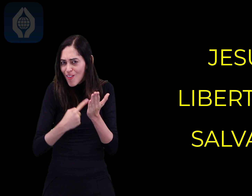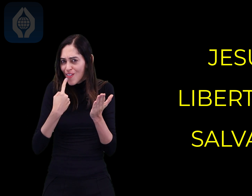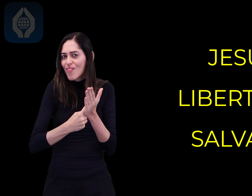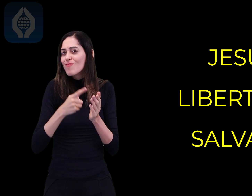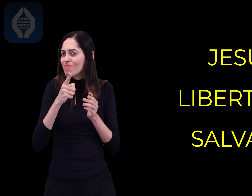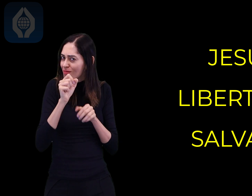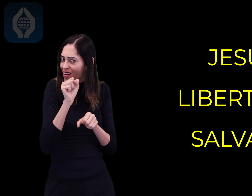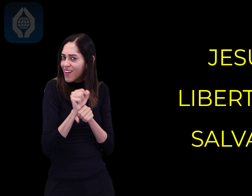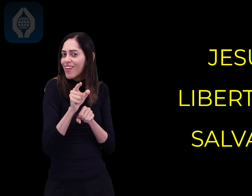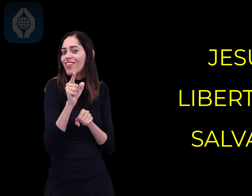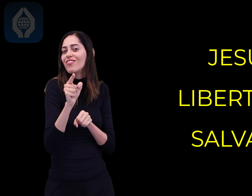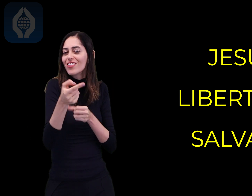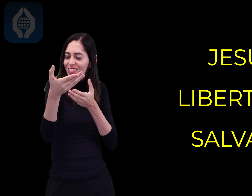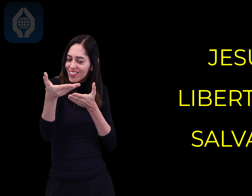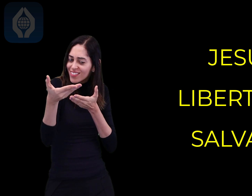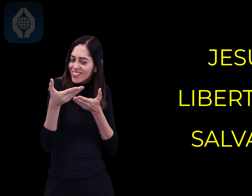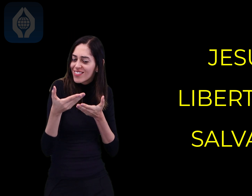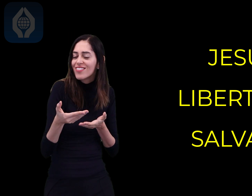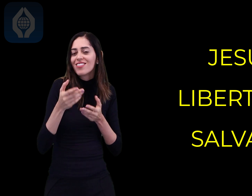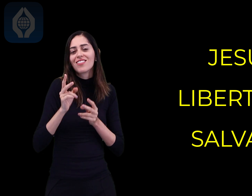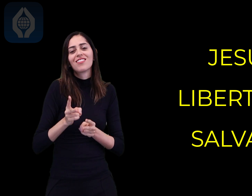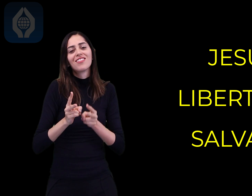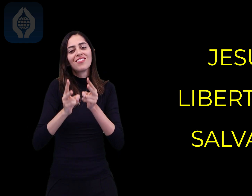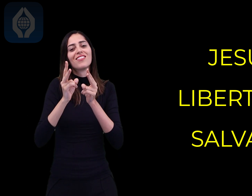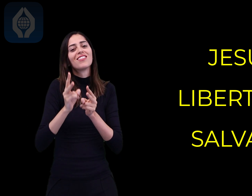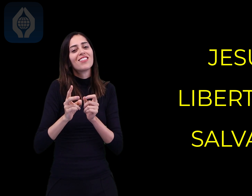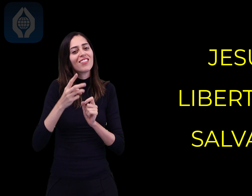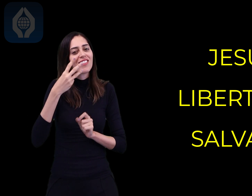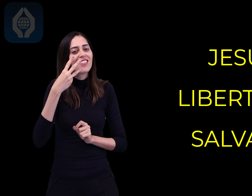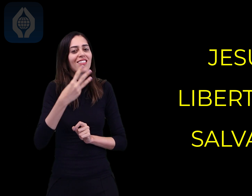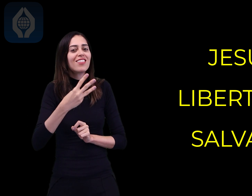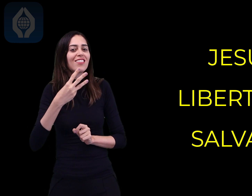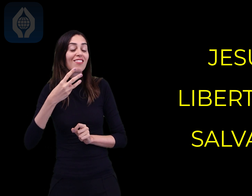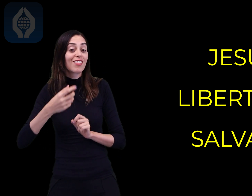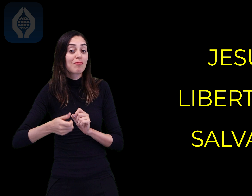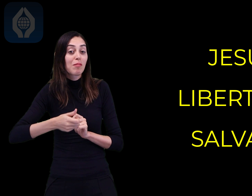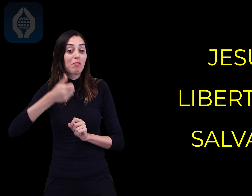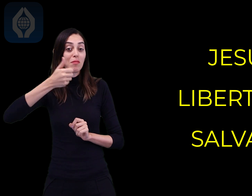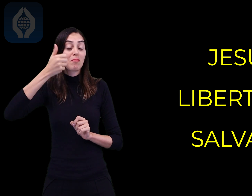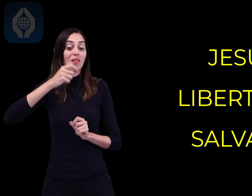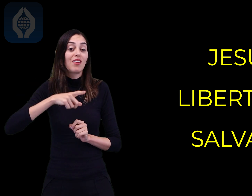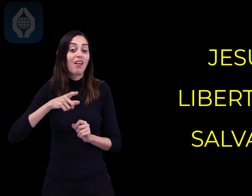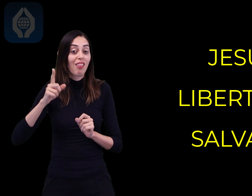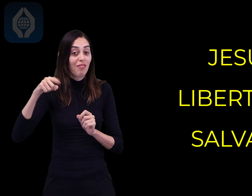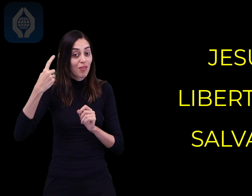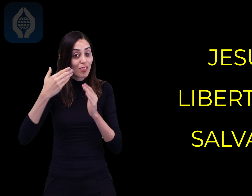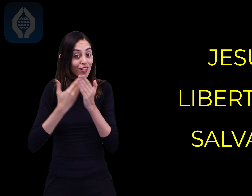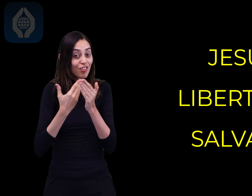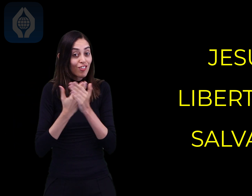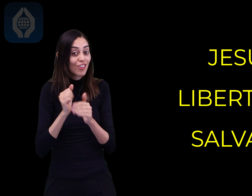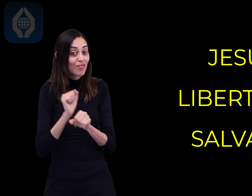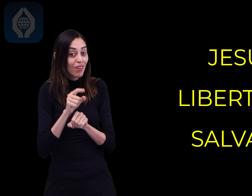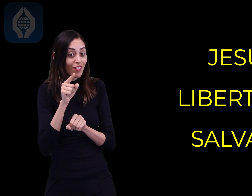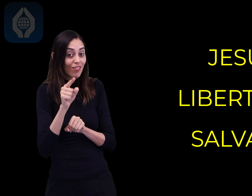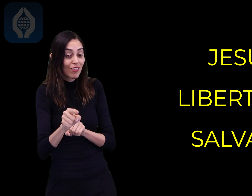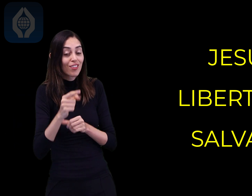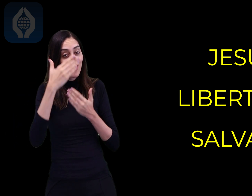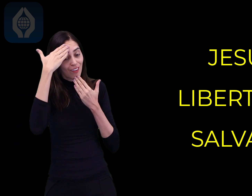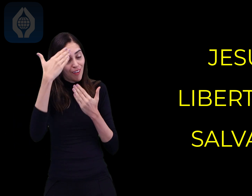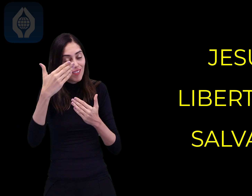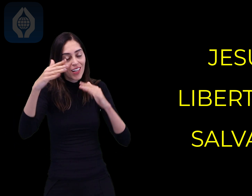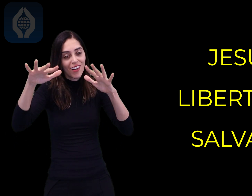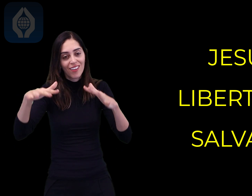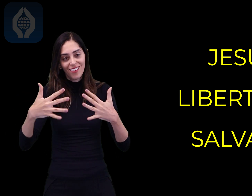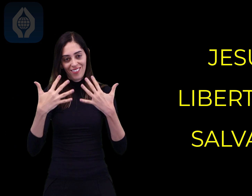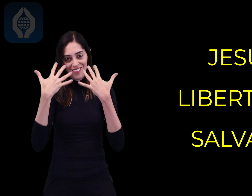nessa jornada de 50 passos ou 50 lições. E eu o convido a estudar a palavra de Deus juntos e descobrir o que